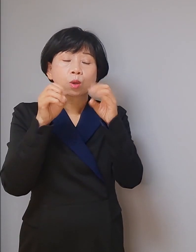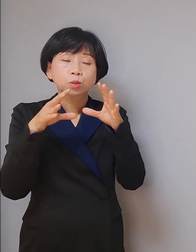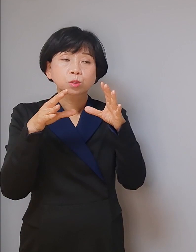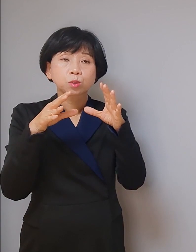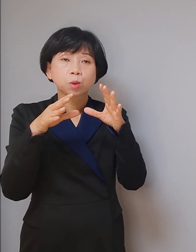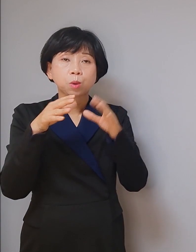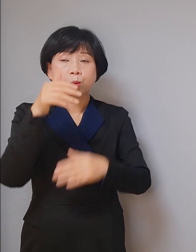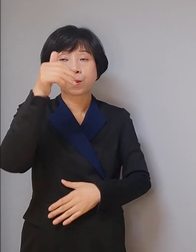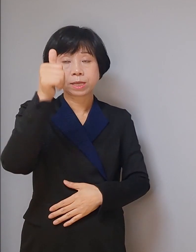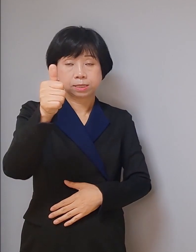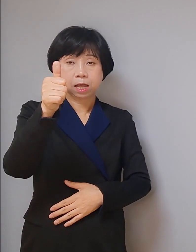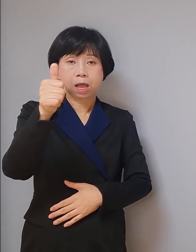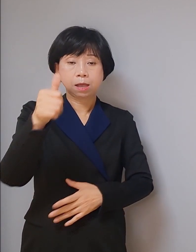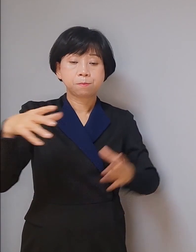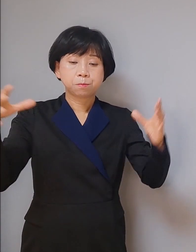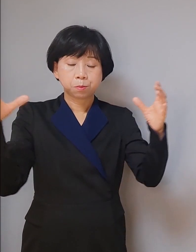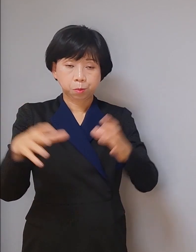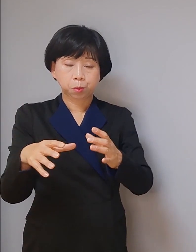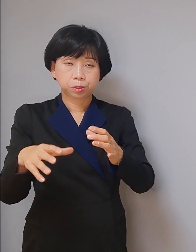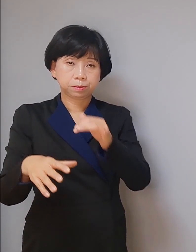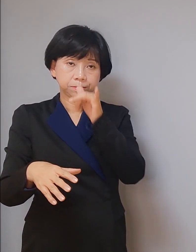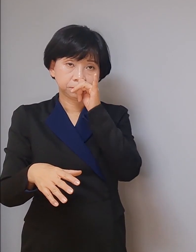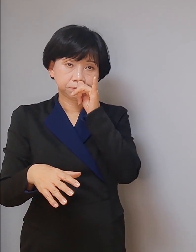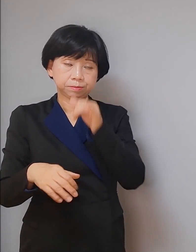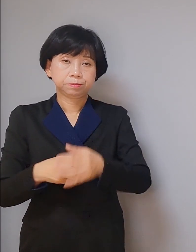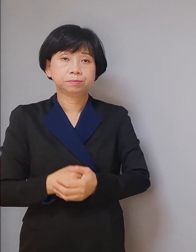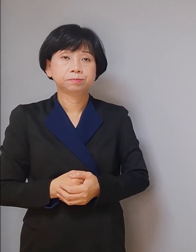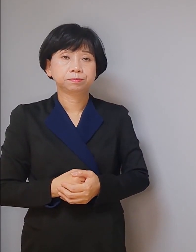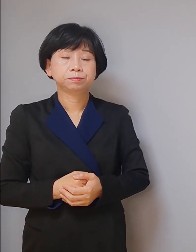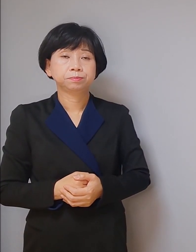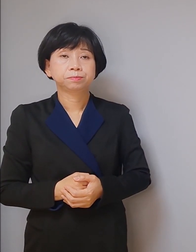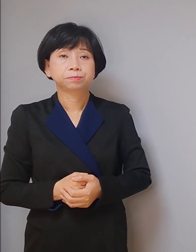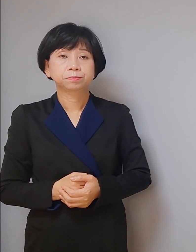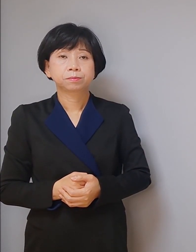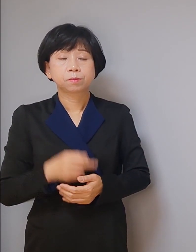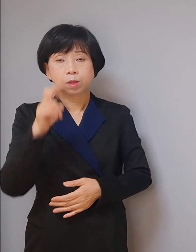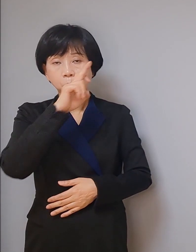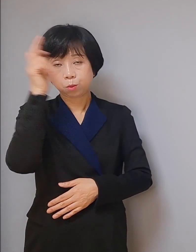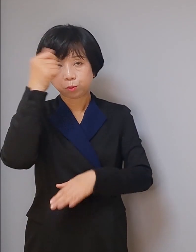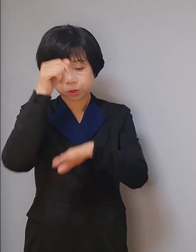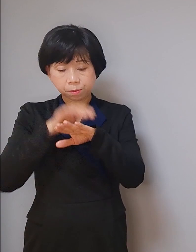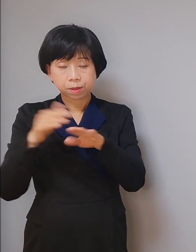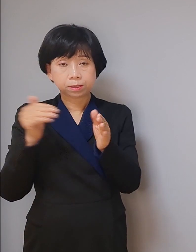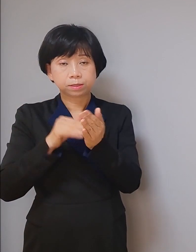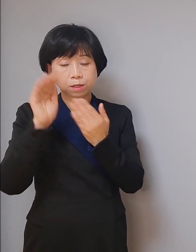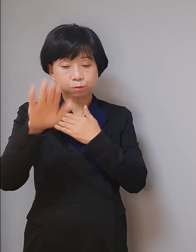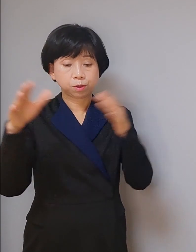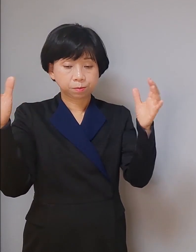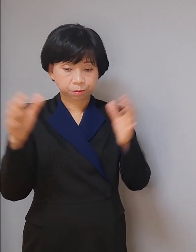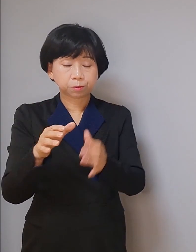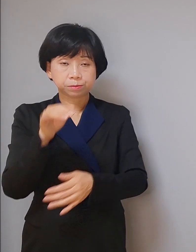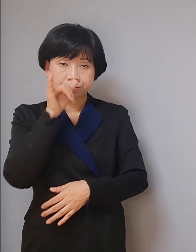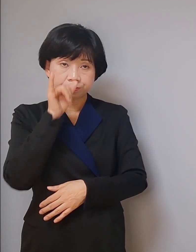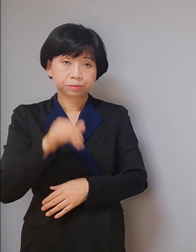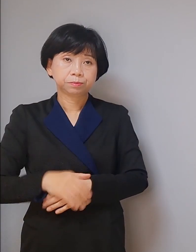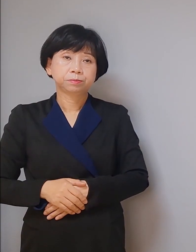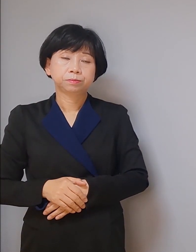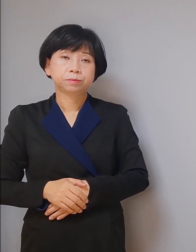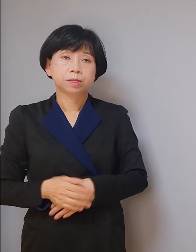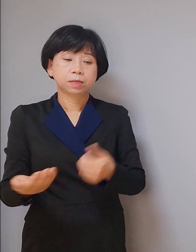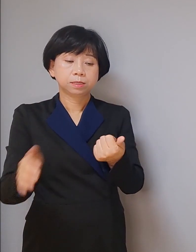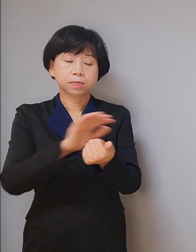새가족 부실에서 있다고 합니다. 우리 회장님들은 모여주시면 되겠습니다. 우리 장례 광고를